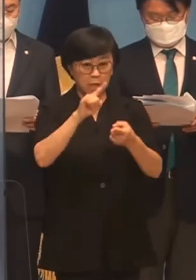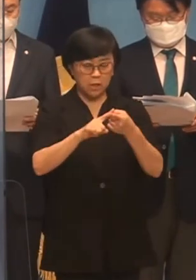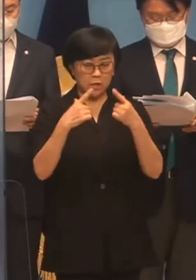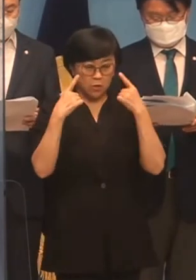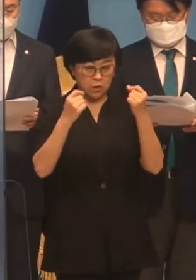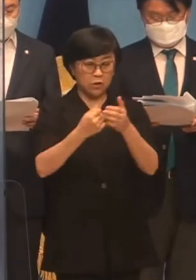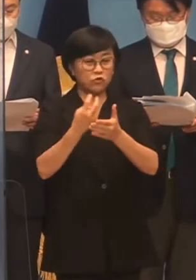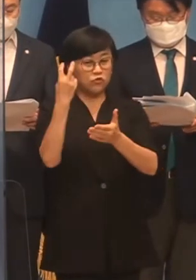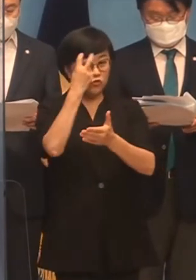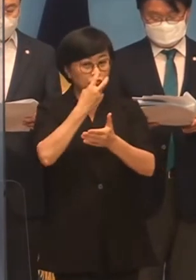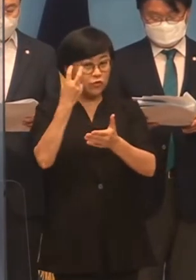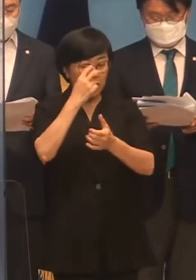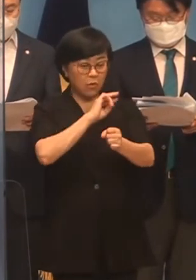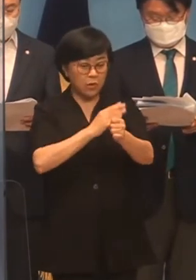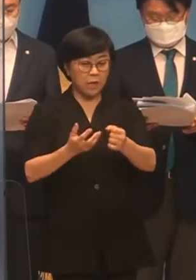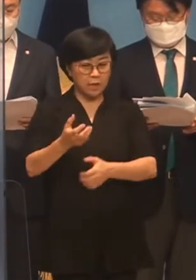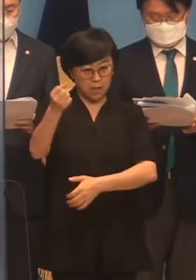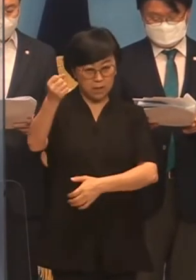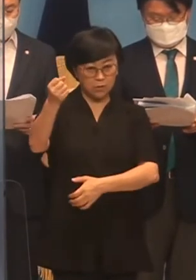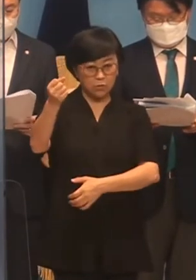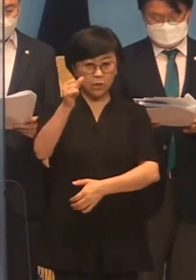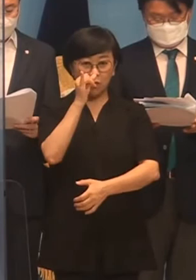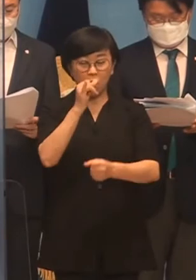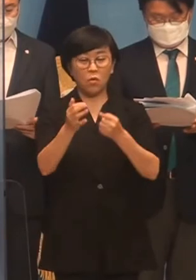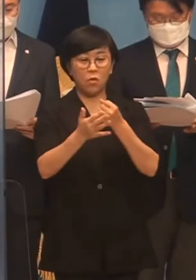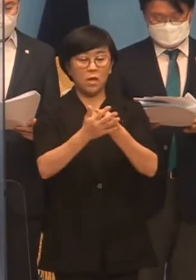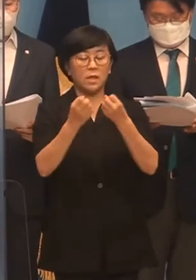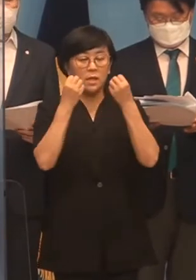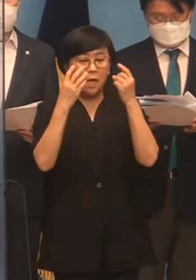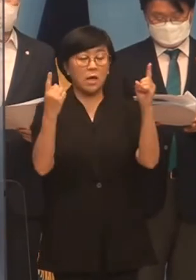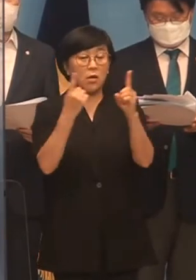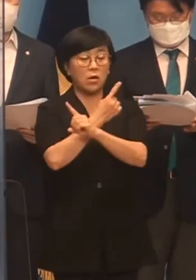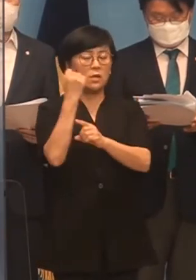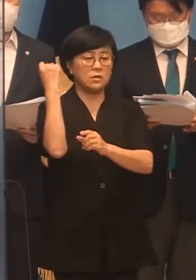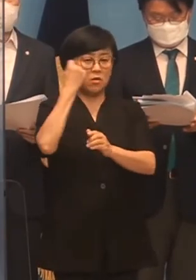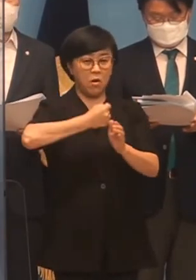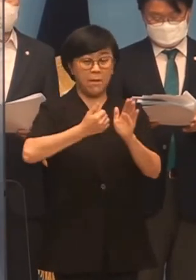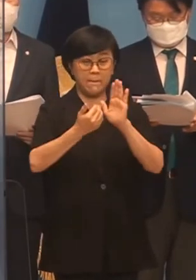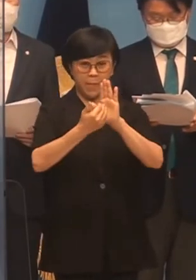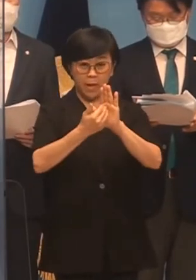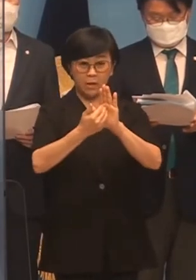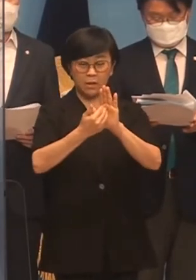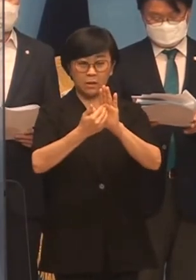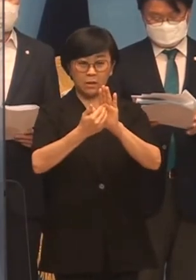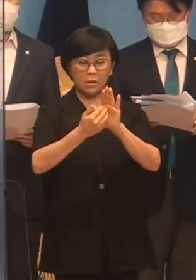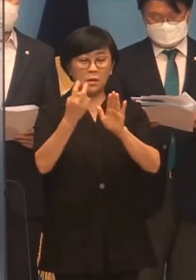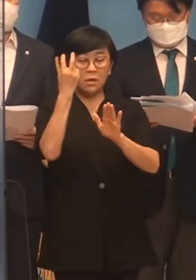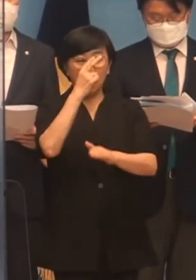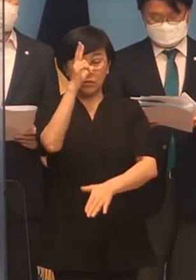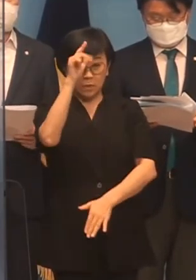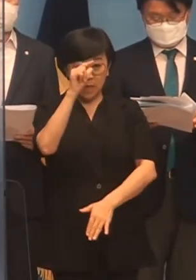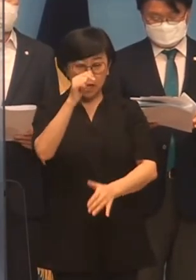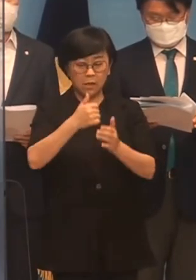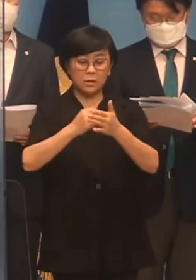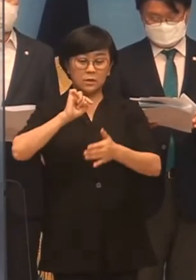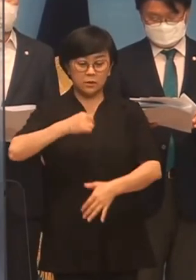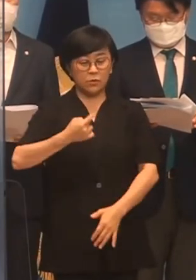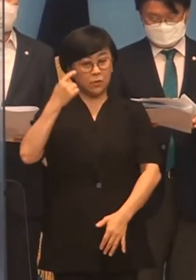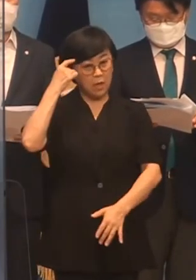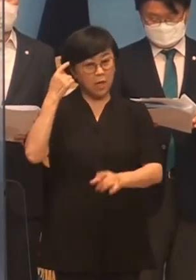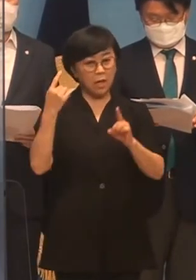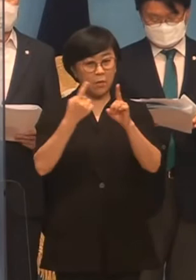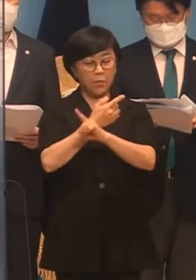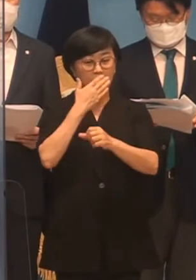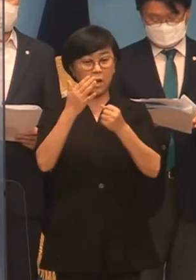여전히 수사권을 자신들의 기득권으로 생각하며 개혁에 저항하고 있습니다. 검찰 스스로 개혁의 의지가